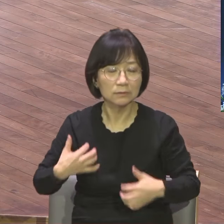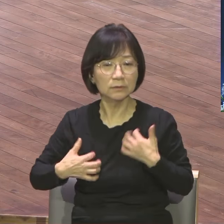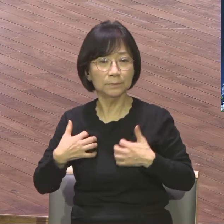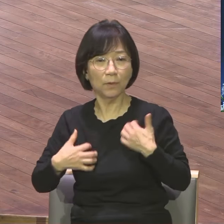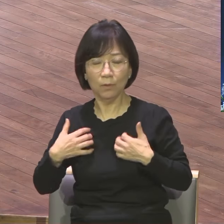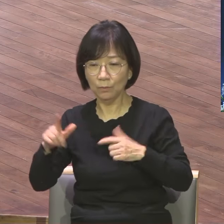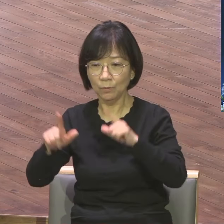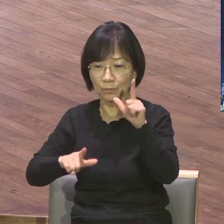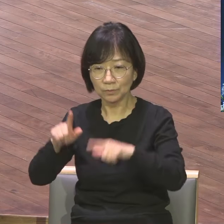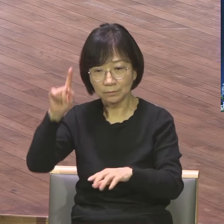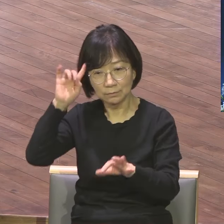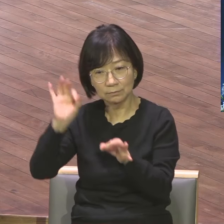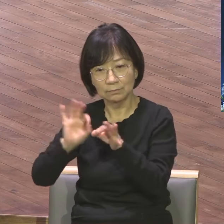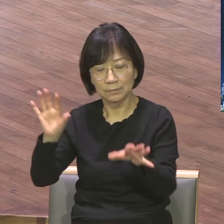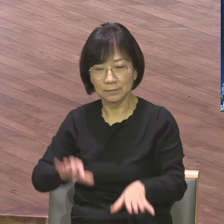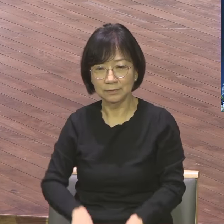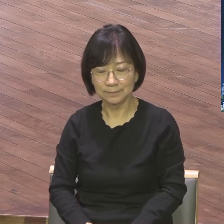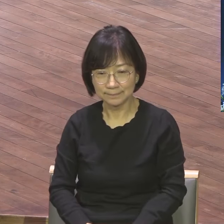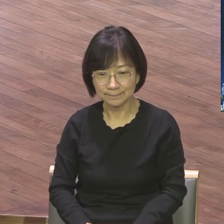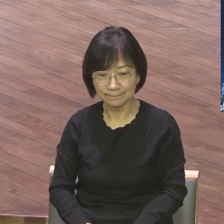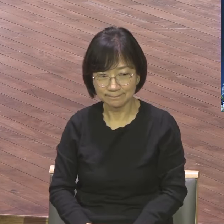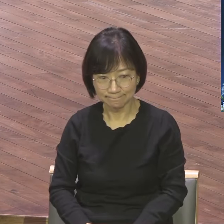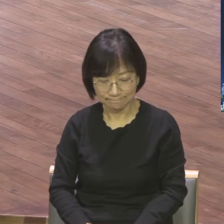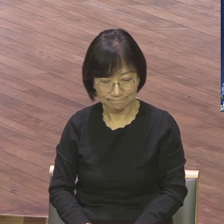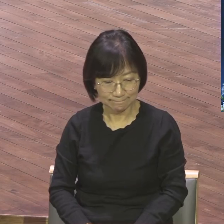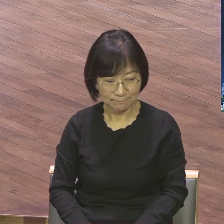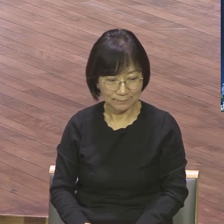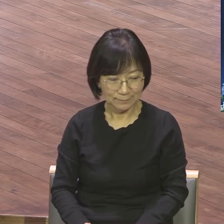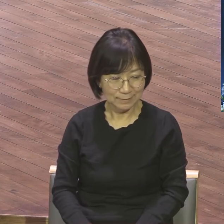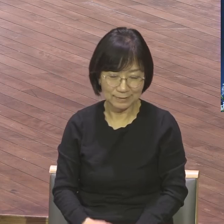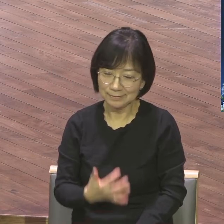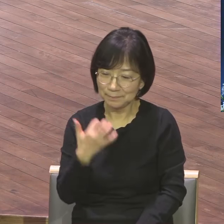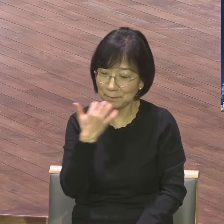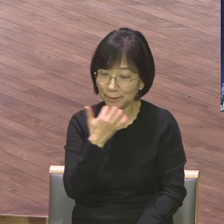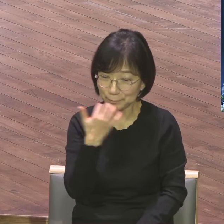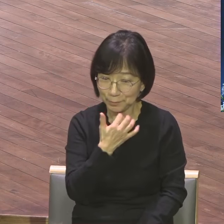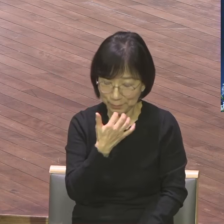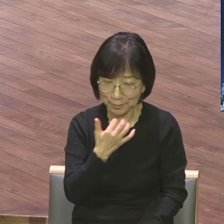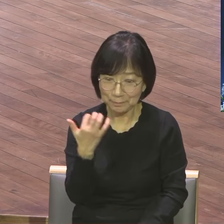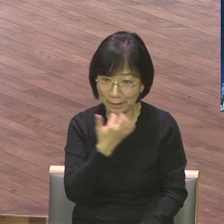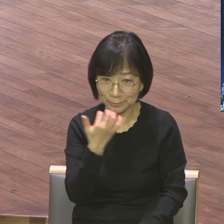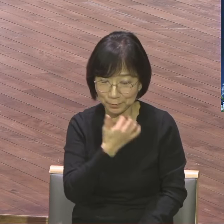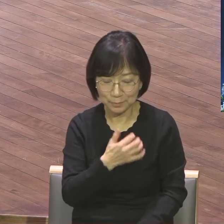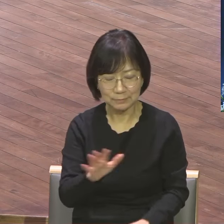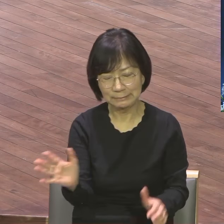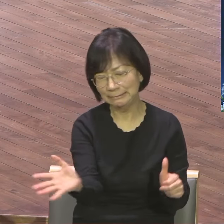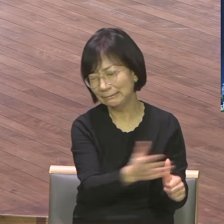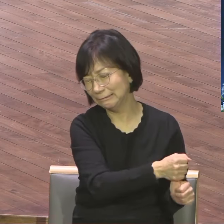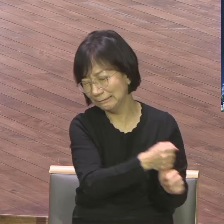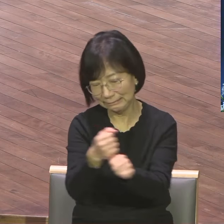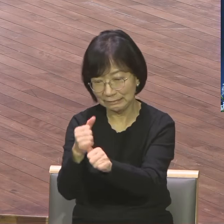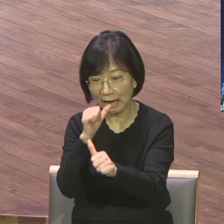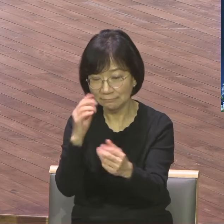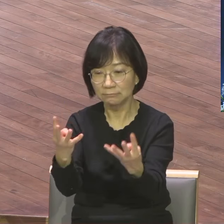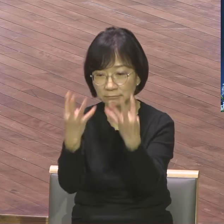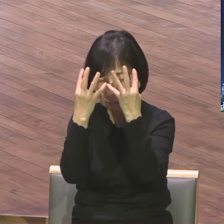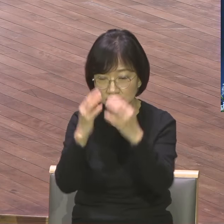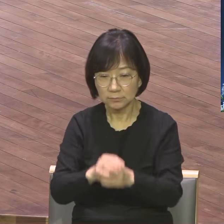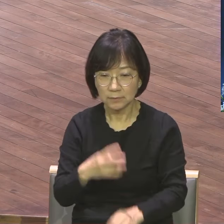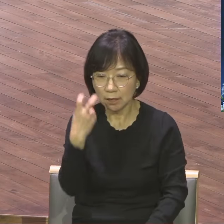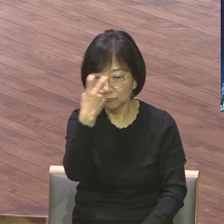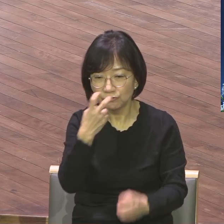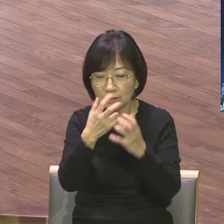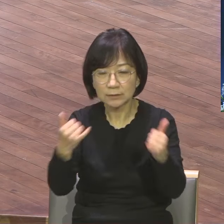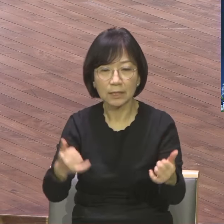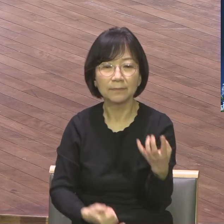잡고 있었습니까? 베드로 한 사람을 지키기 위해 군인 16명이 지키고 있어요. 인간 한계입니다. 굳게 닫힌